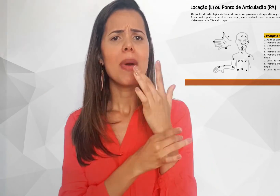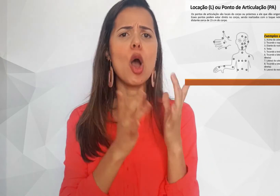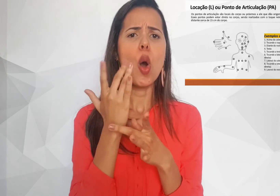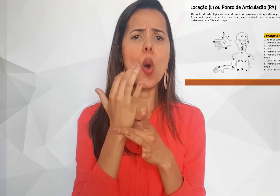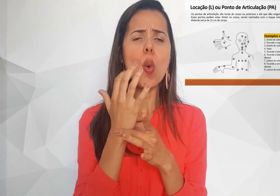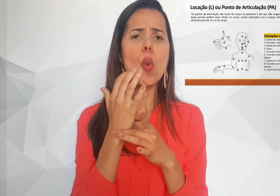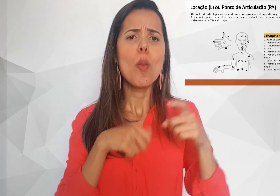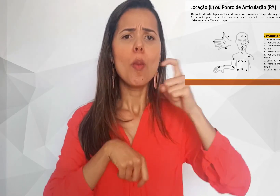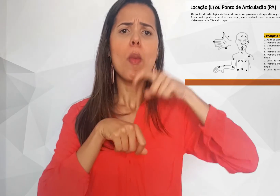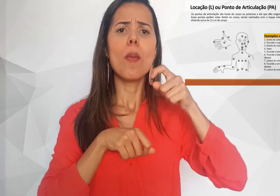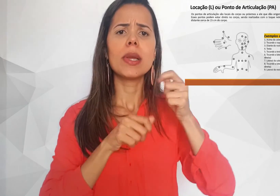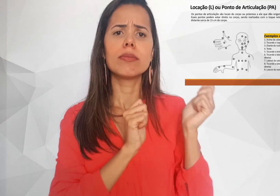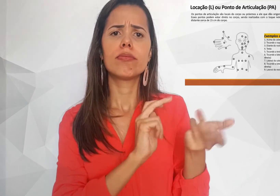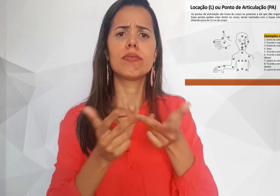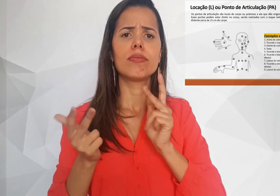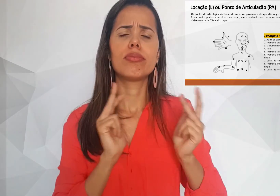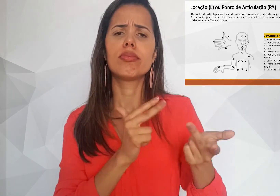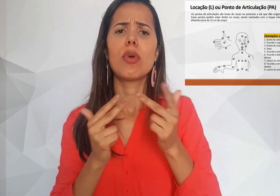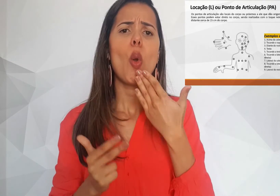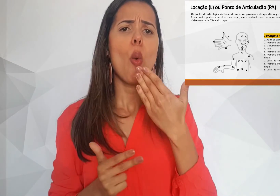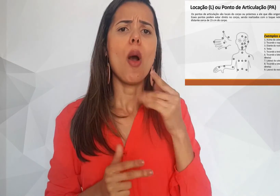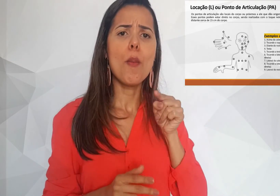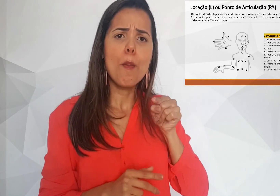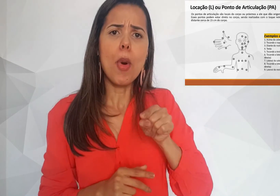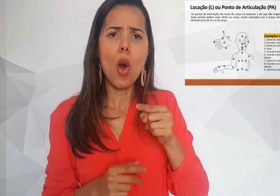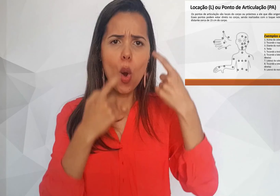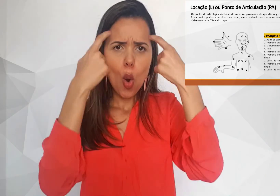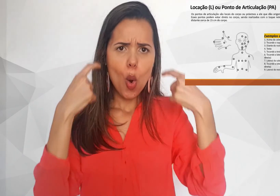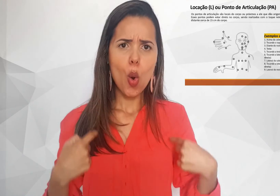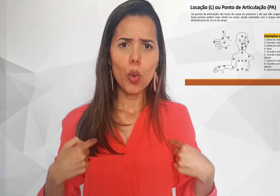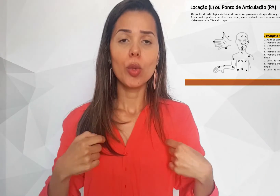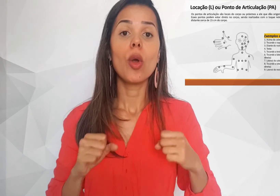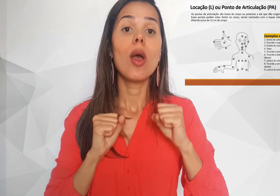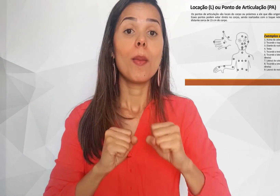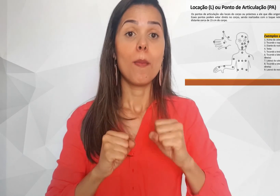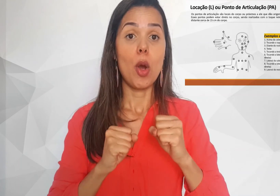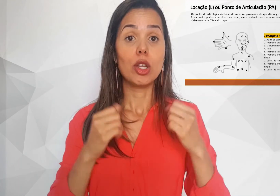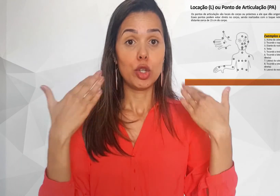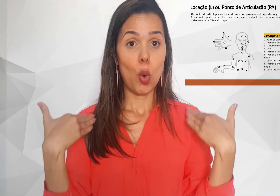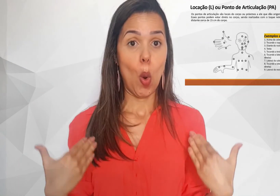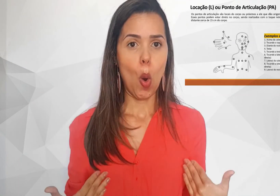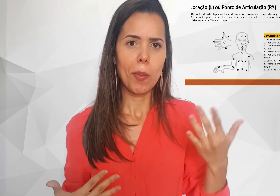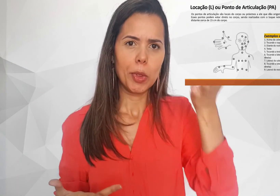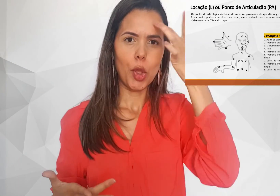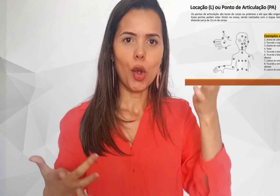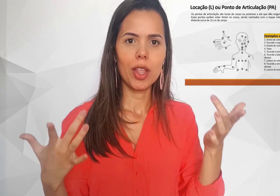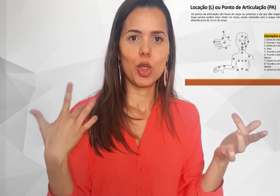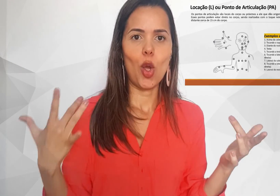esse local em que o sinal é articulado, né, a partir de que ponto. Pode estar tanto associado a uma parte